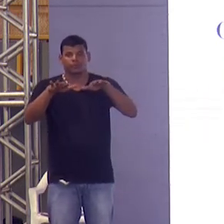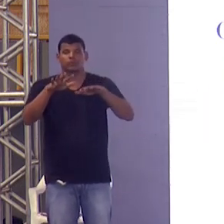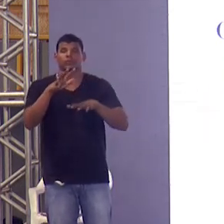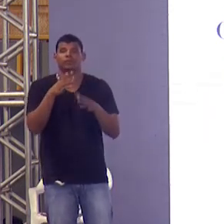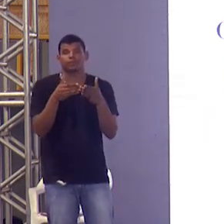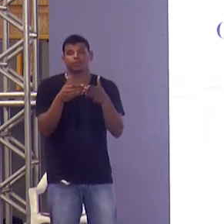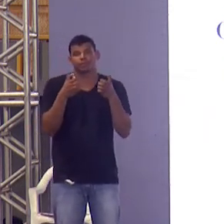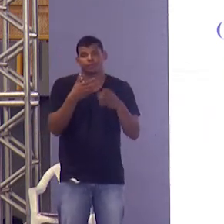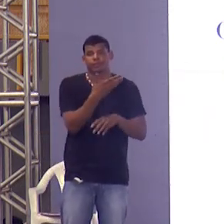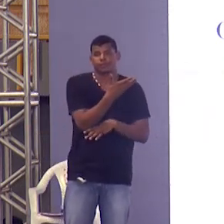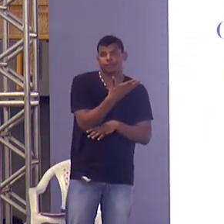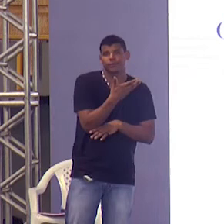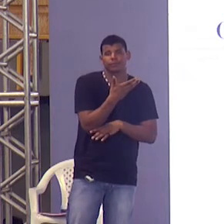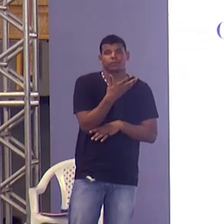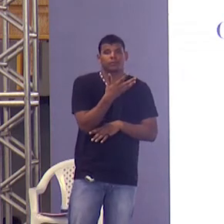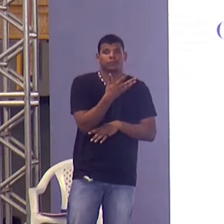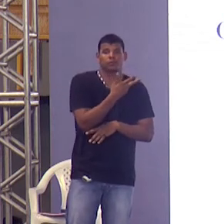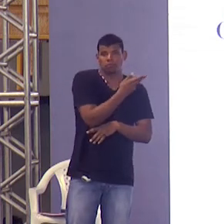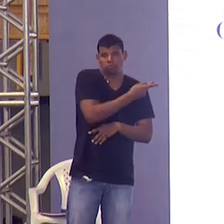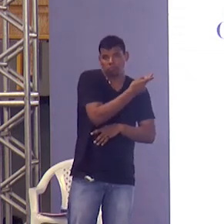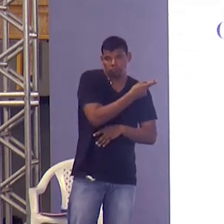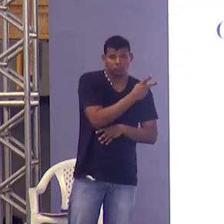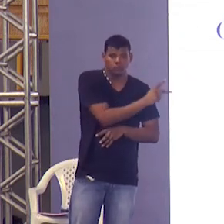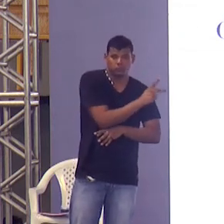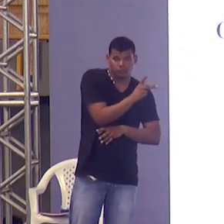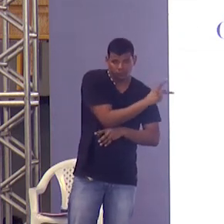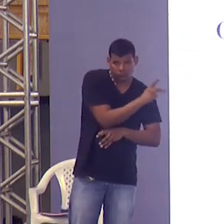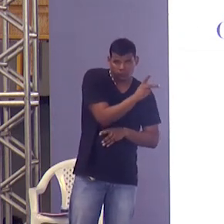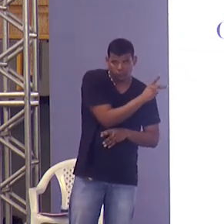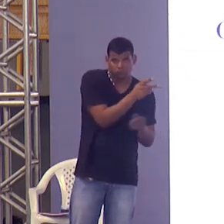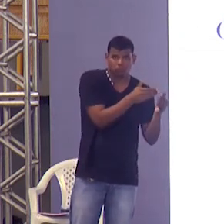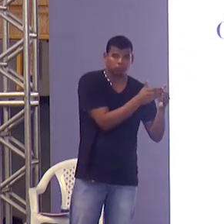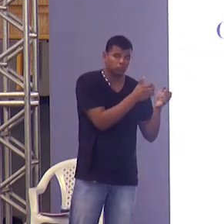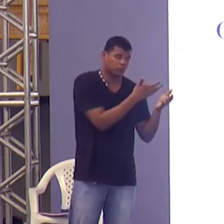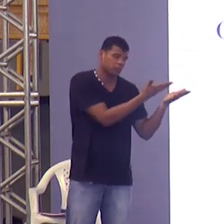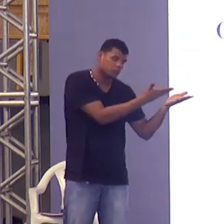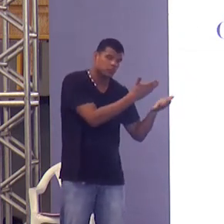eu vou pedir que o Fernandes e o Fábio, Fernandes e Fábio,